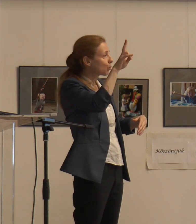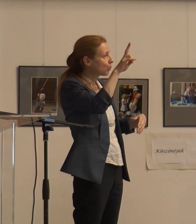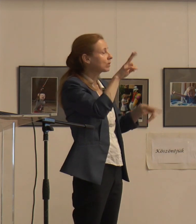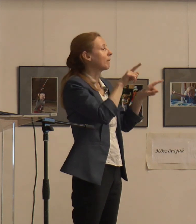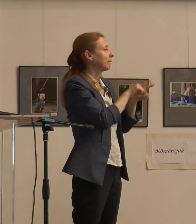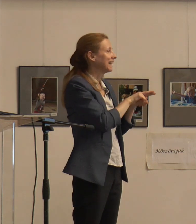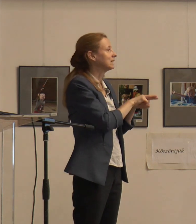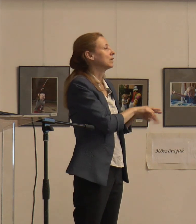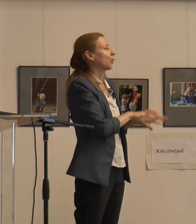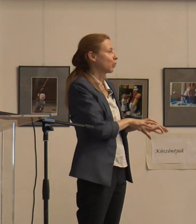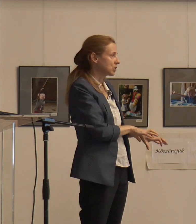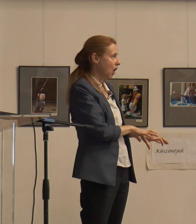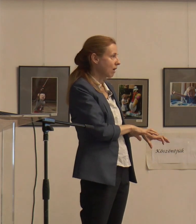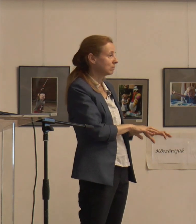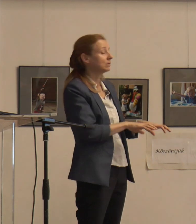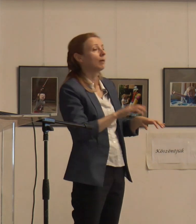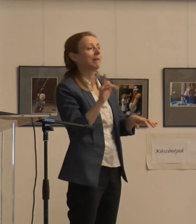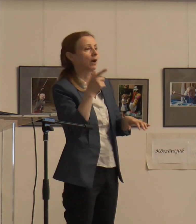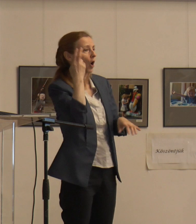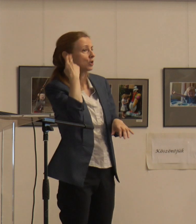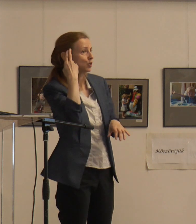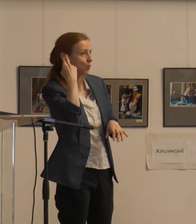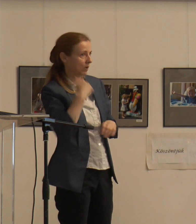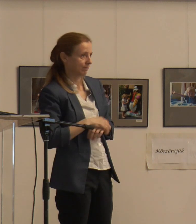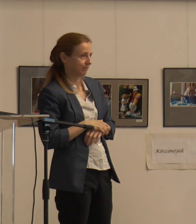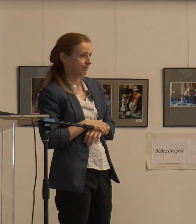mint a kutya meg a nyúl?